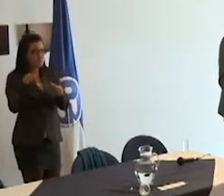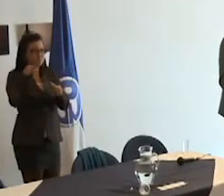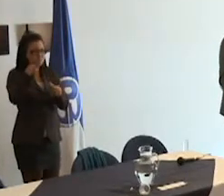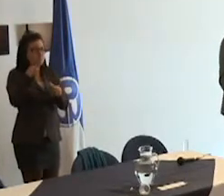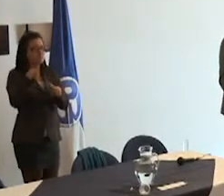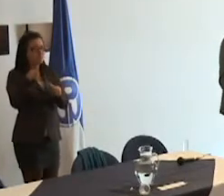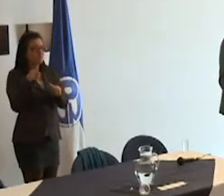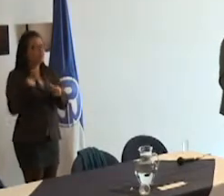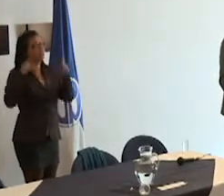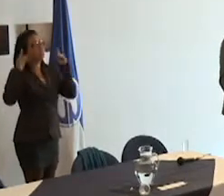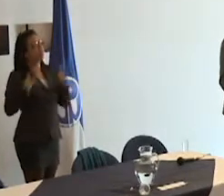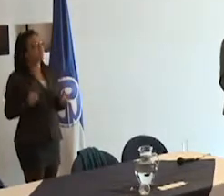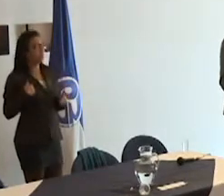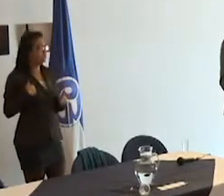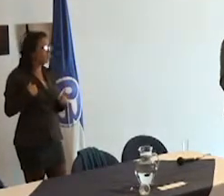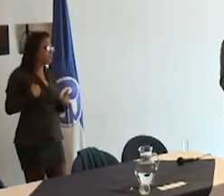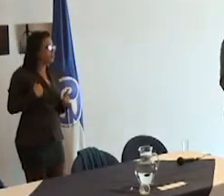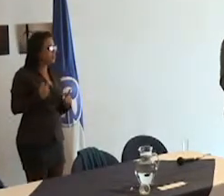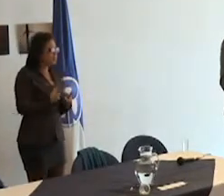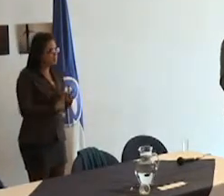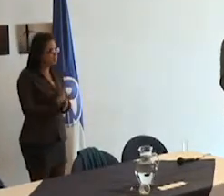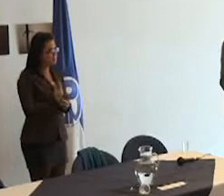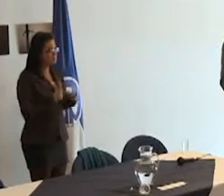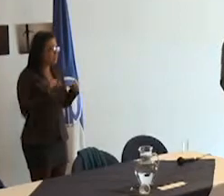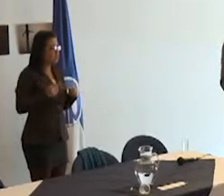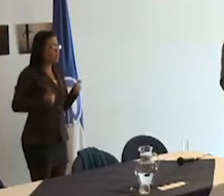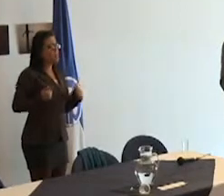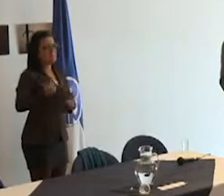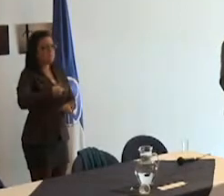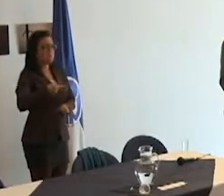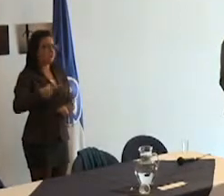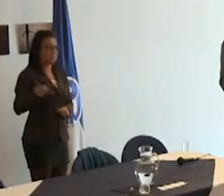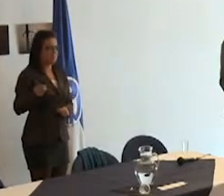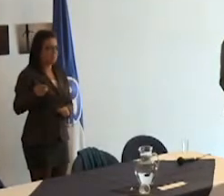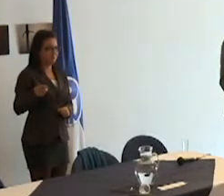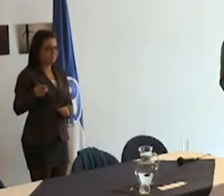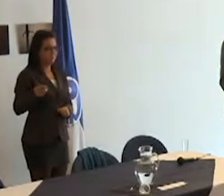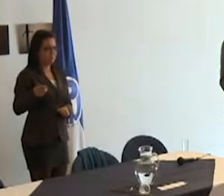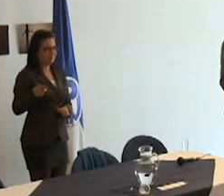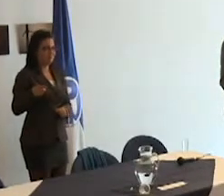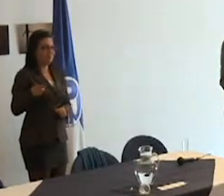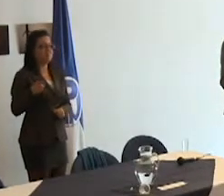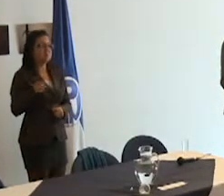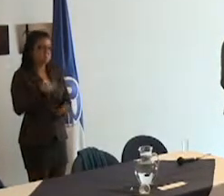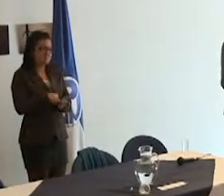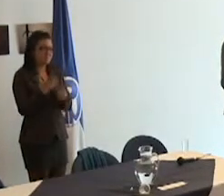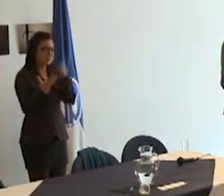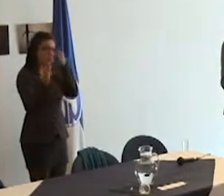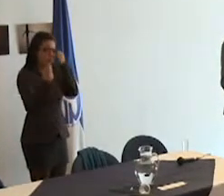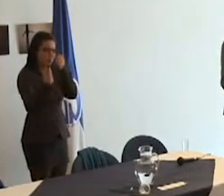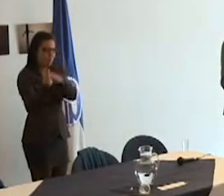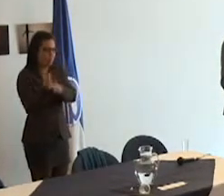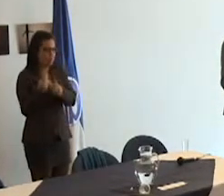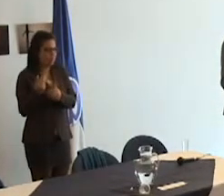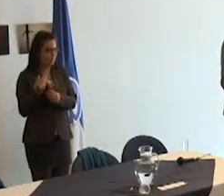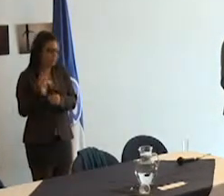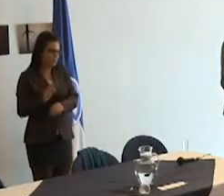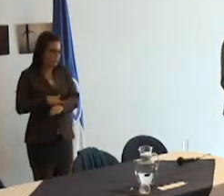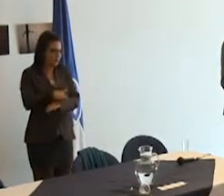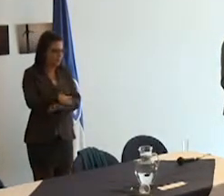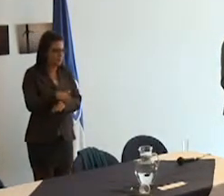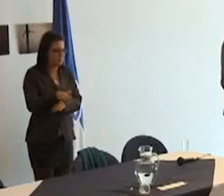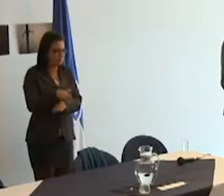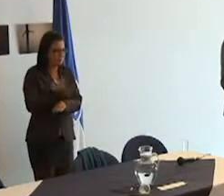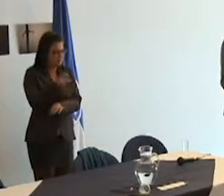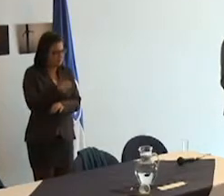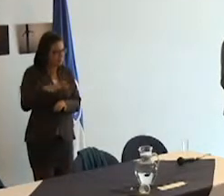los destinos de las nacientes colonias. A este grupo y producto de los procesos de